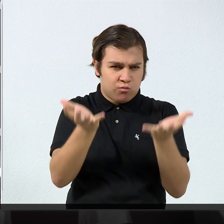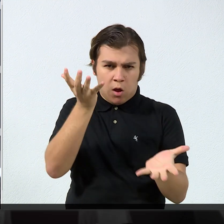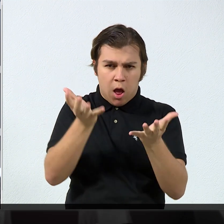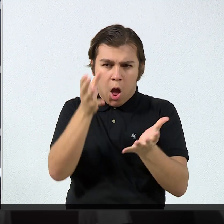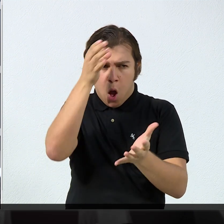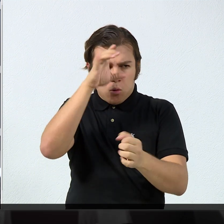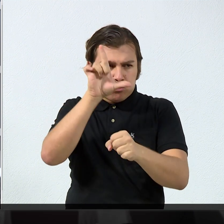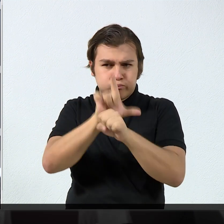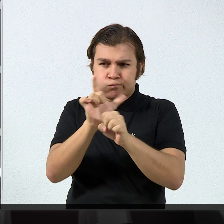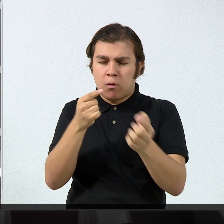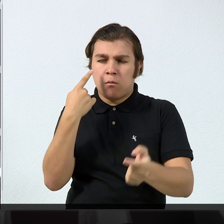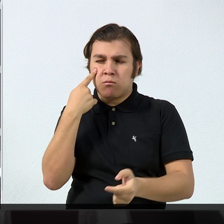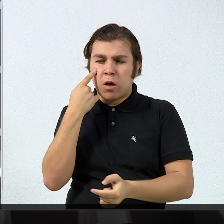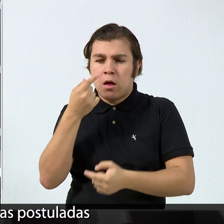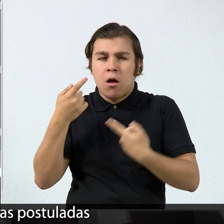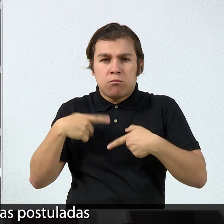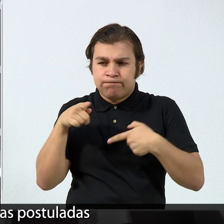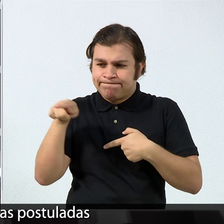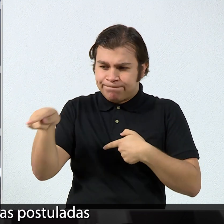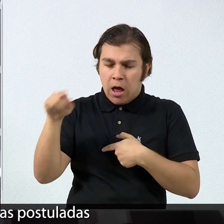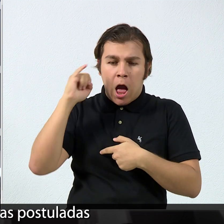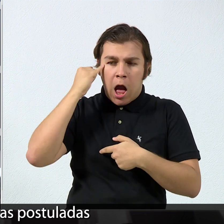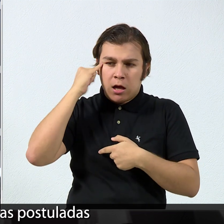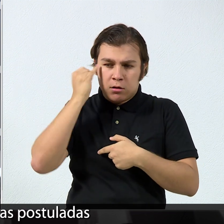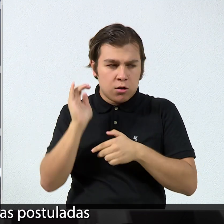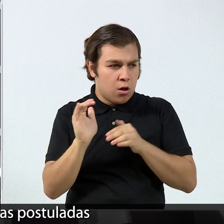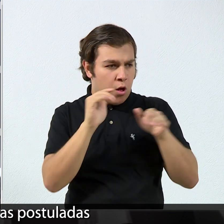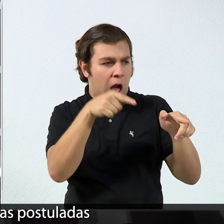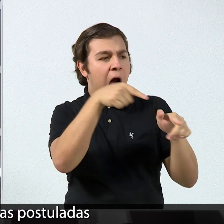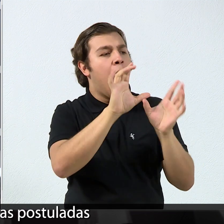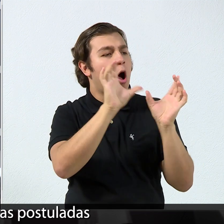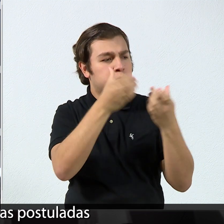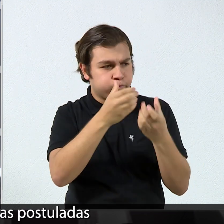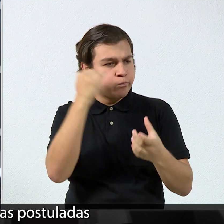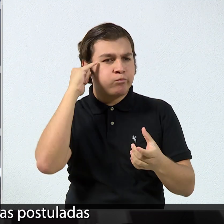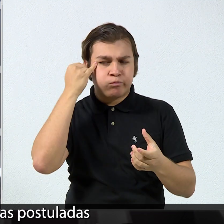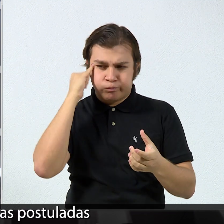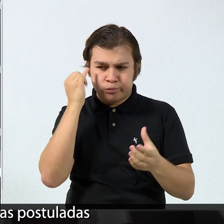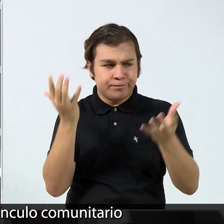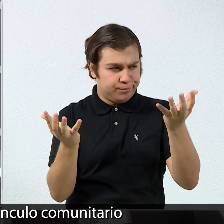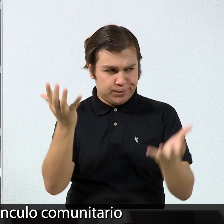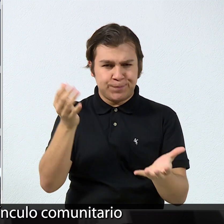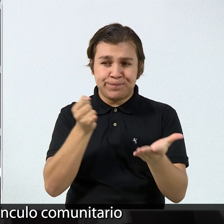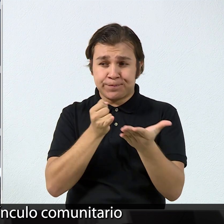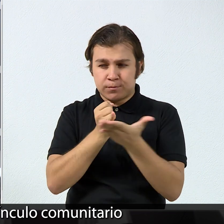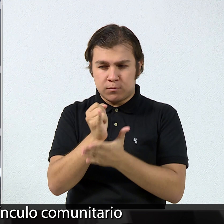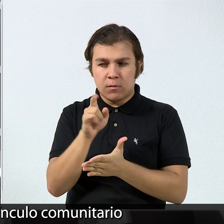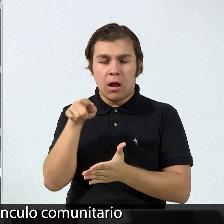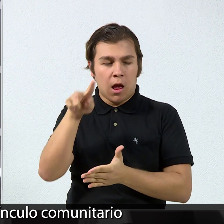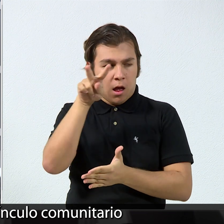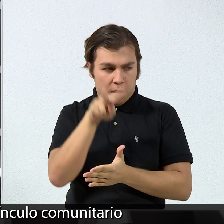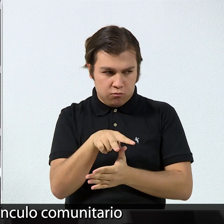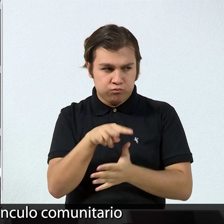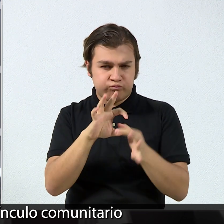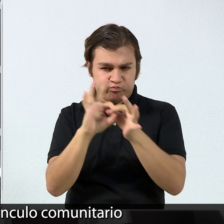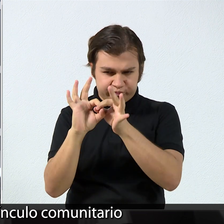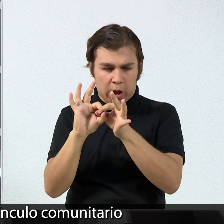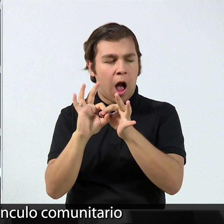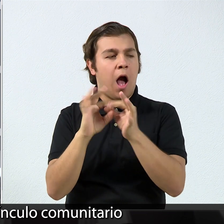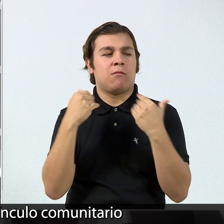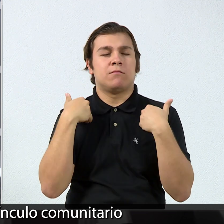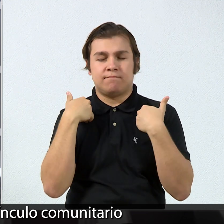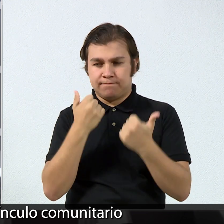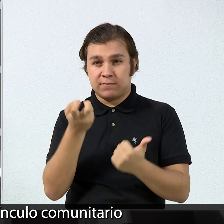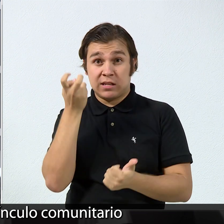intercultural la pertenencia a la comunidad de las personas postuladas en las candidaturas indígenas. Para acreditar el vínculo comunitario de